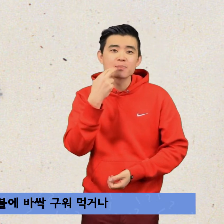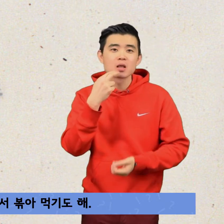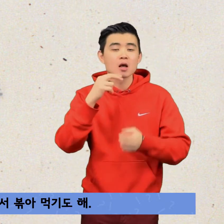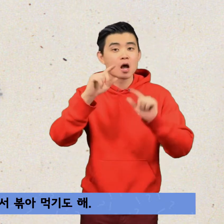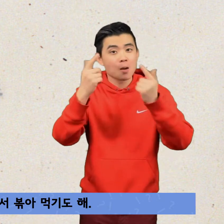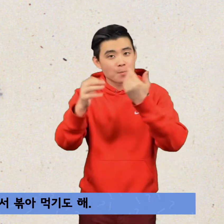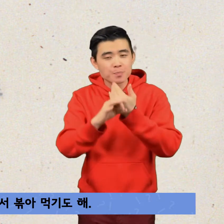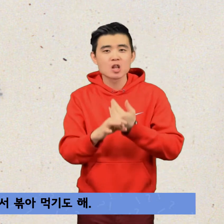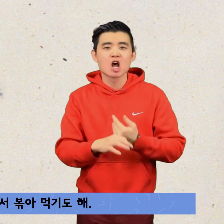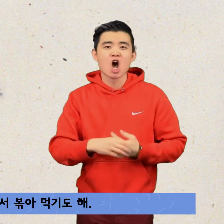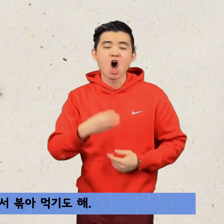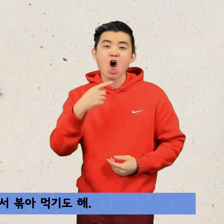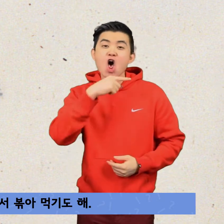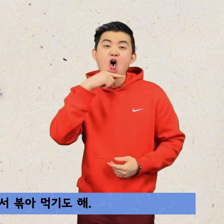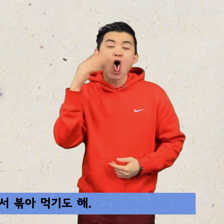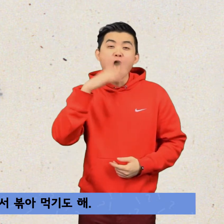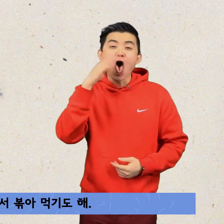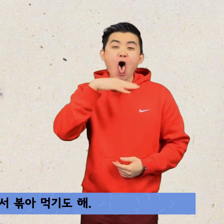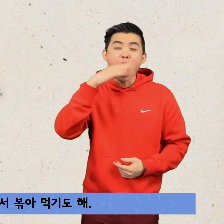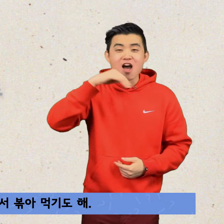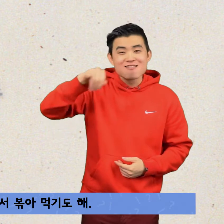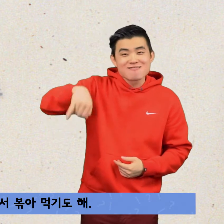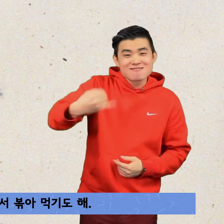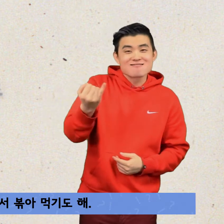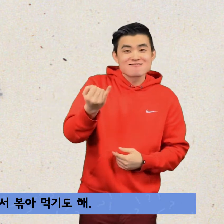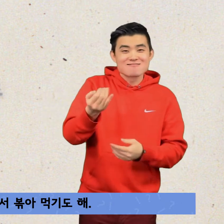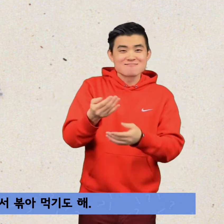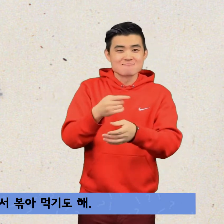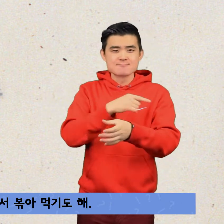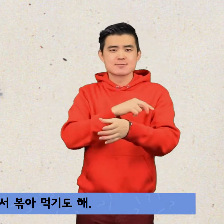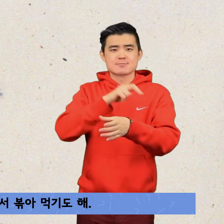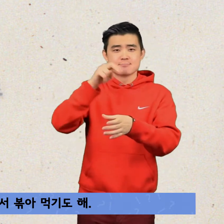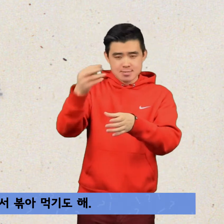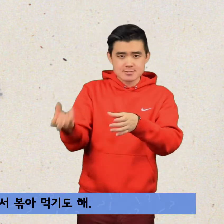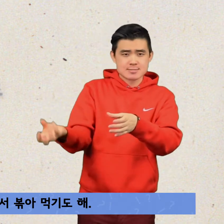고추장 양념을 해서 볶아 먹기도 해.